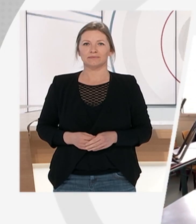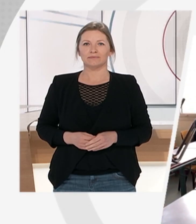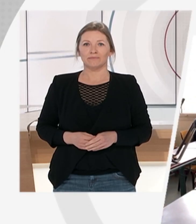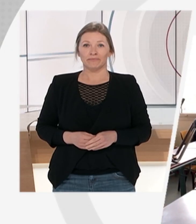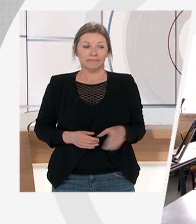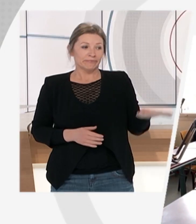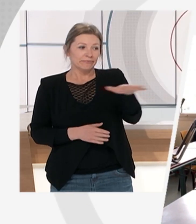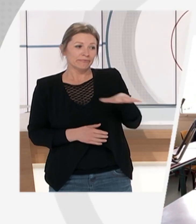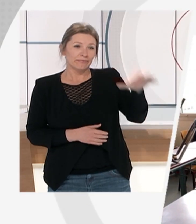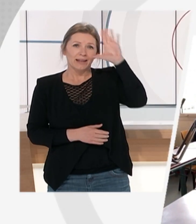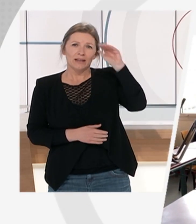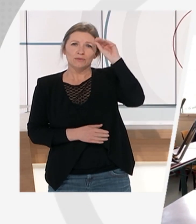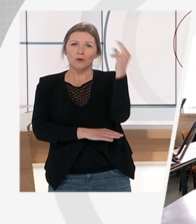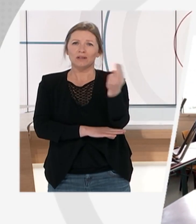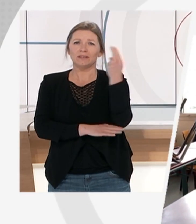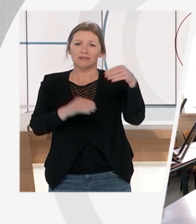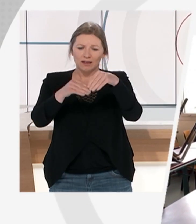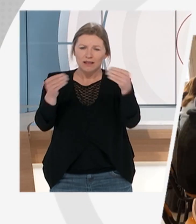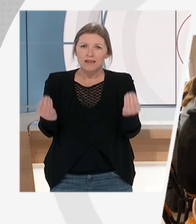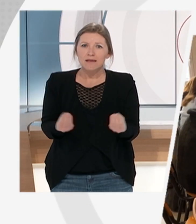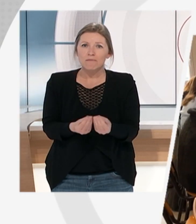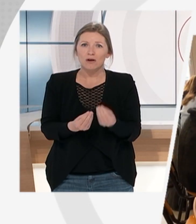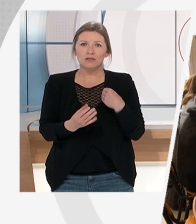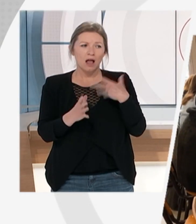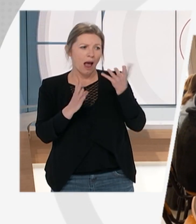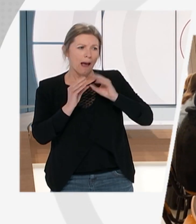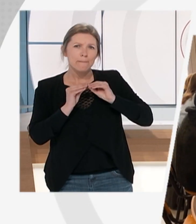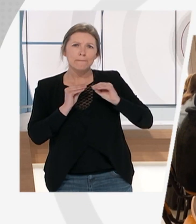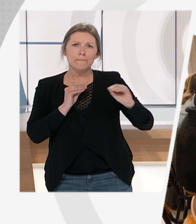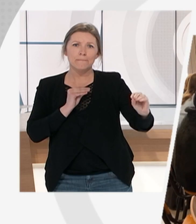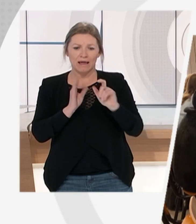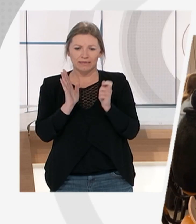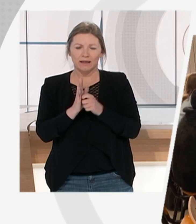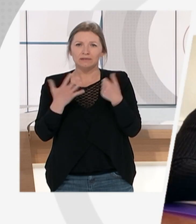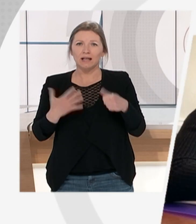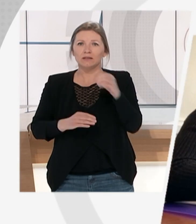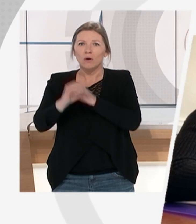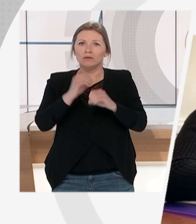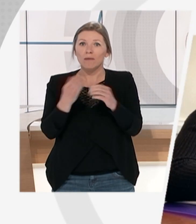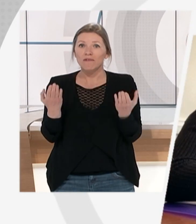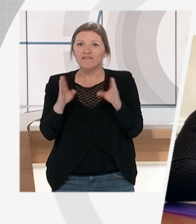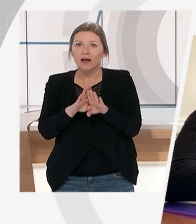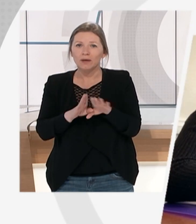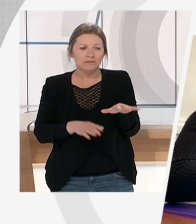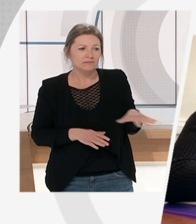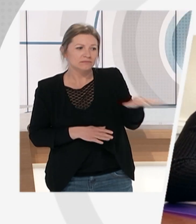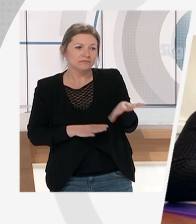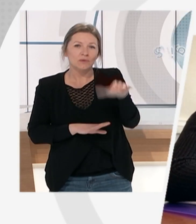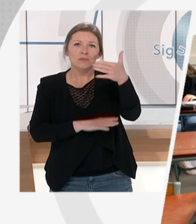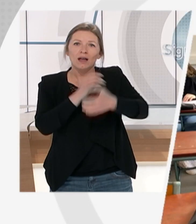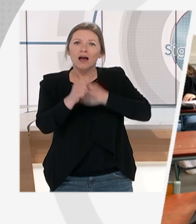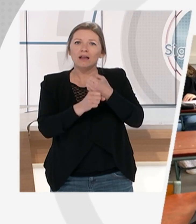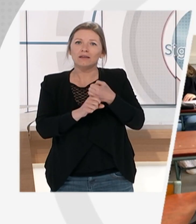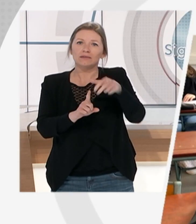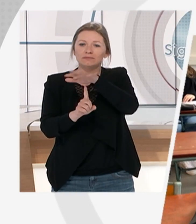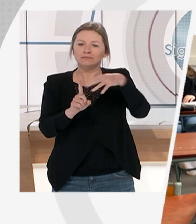Ces étudiants de Limoges n'étaient pas revenus à l'université depuis le 16 octobre. Ils sont en première année de sociologie et suivent un cours de